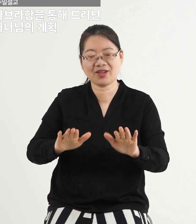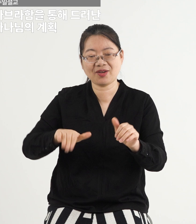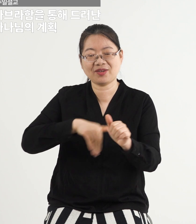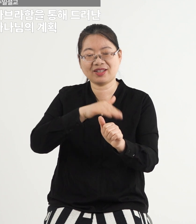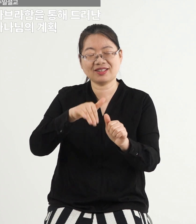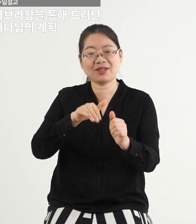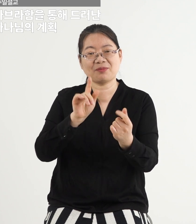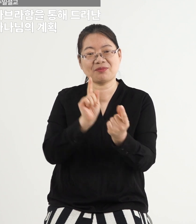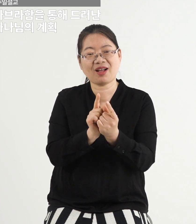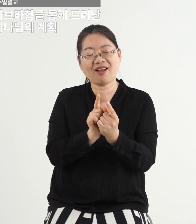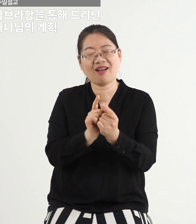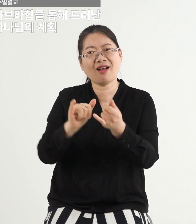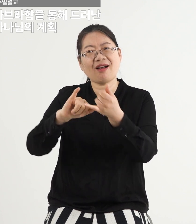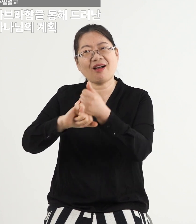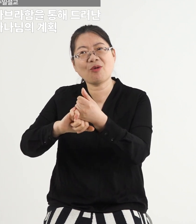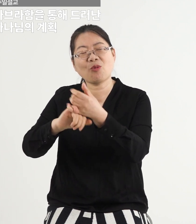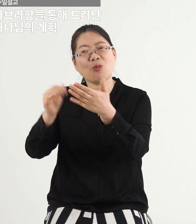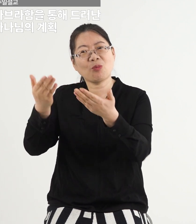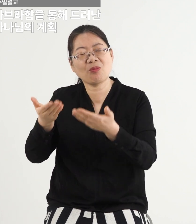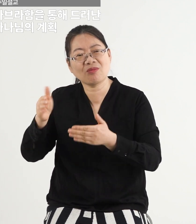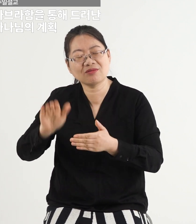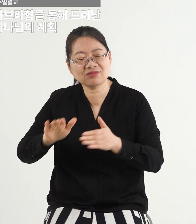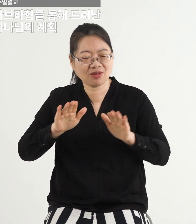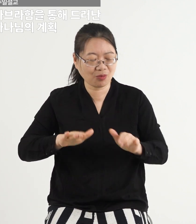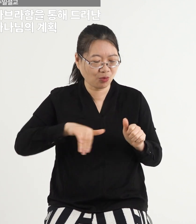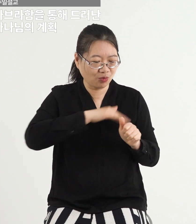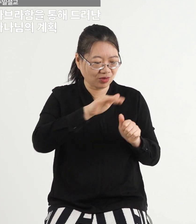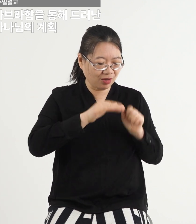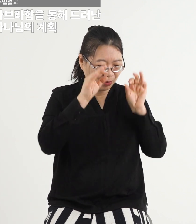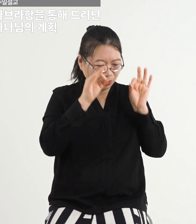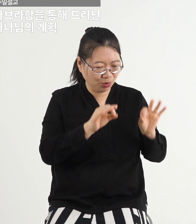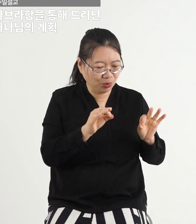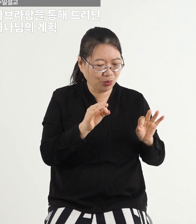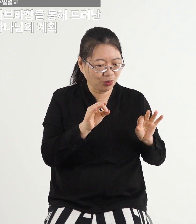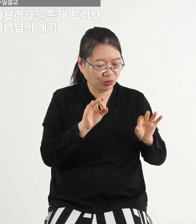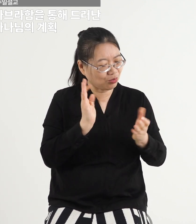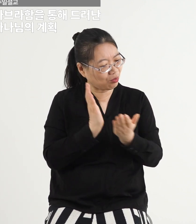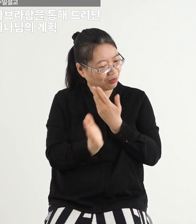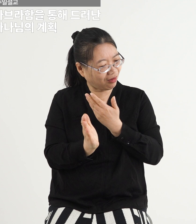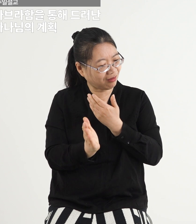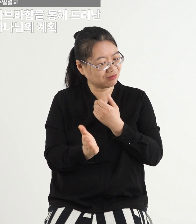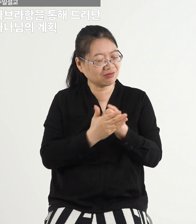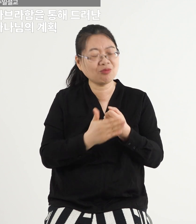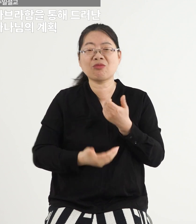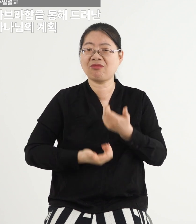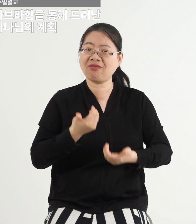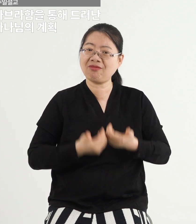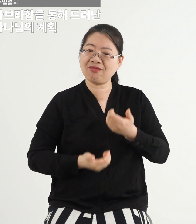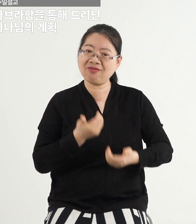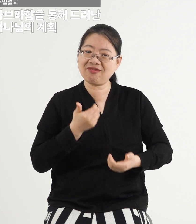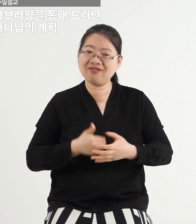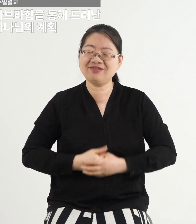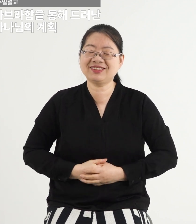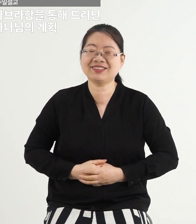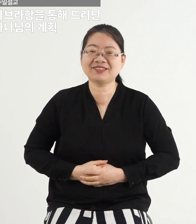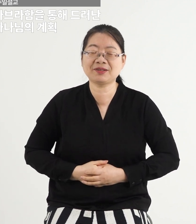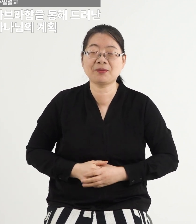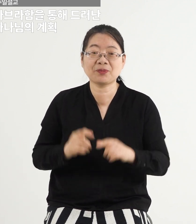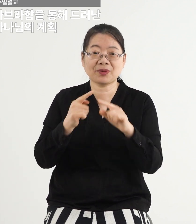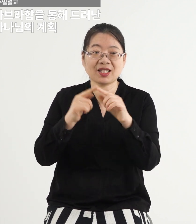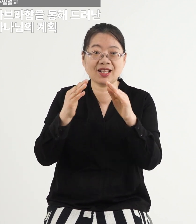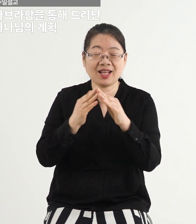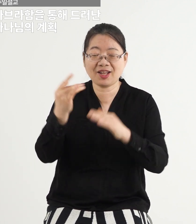현실적인 약속과 현실 사이의 딜레마예요. 그럼 교회